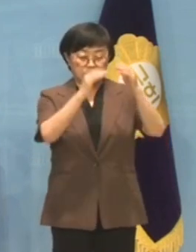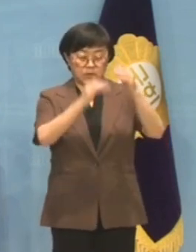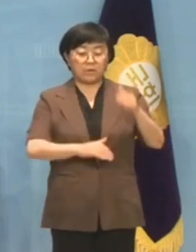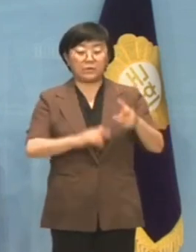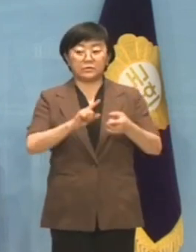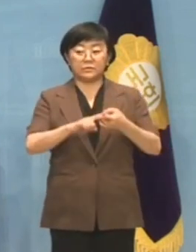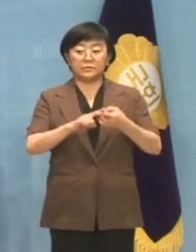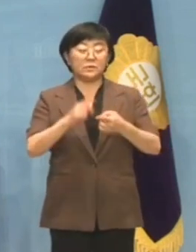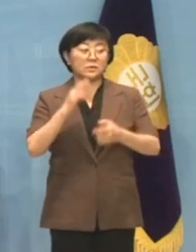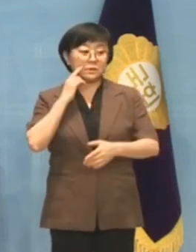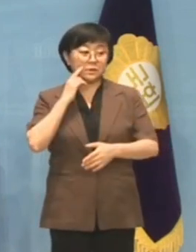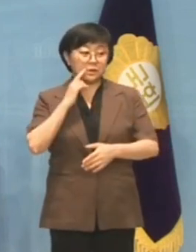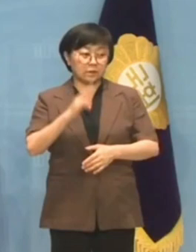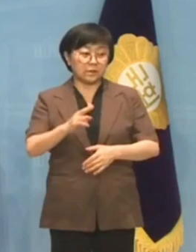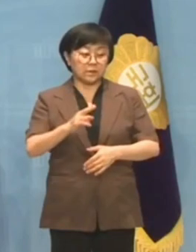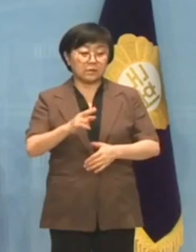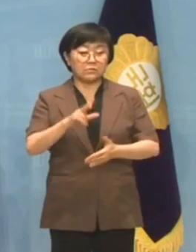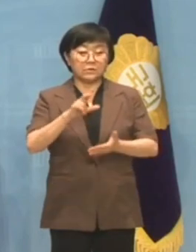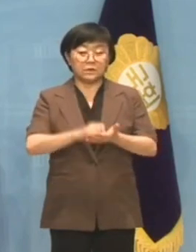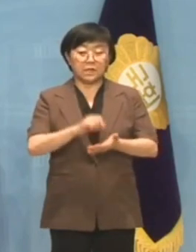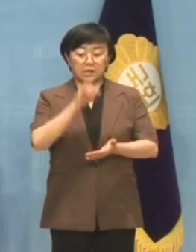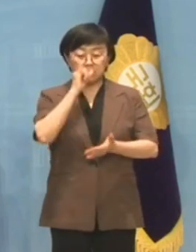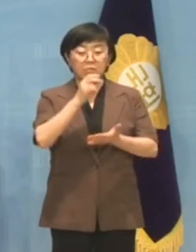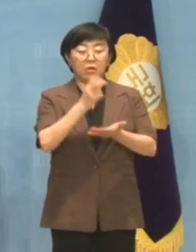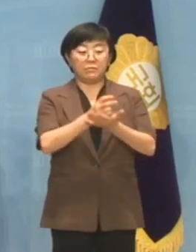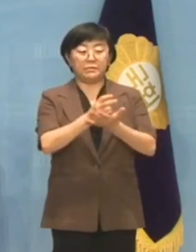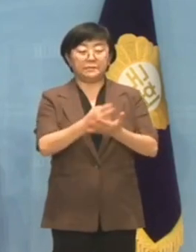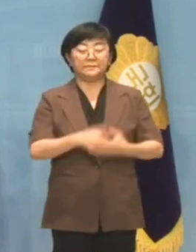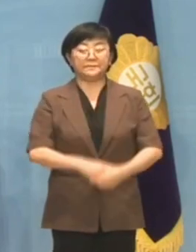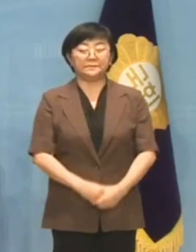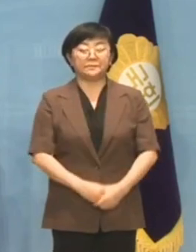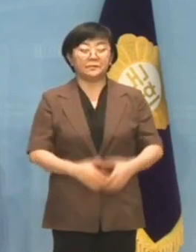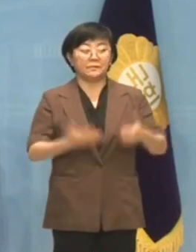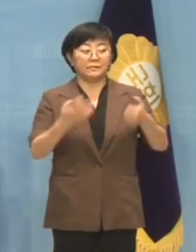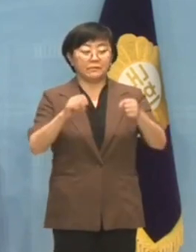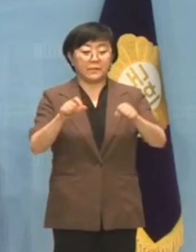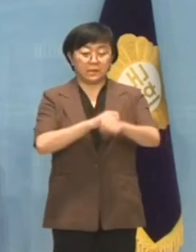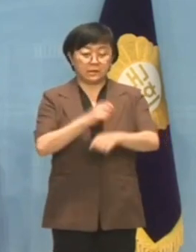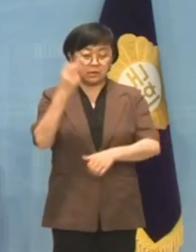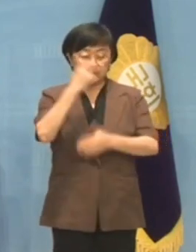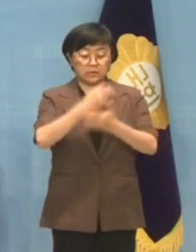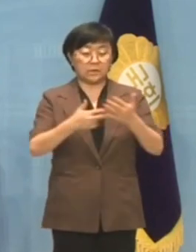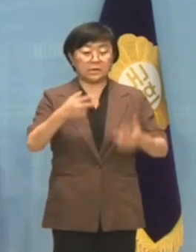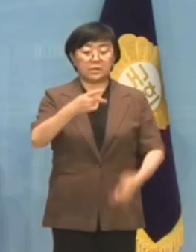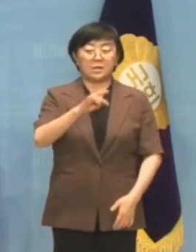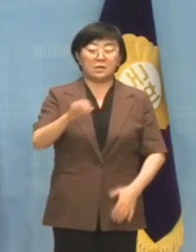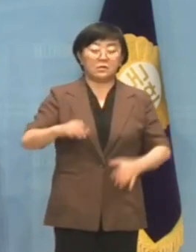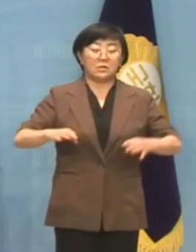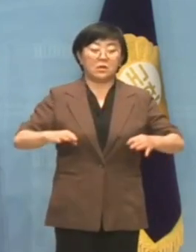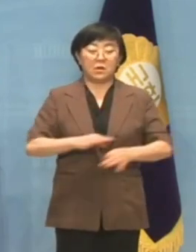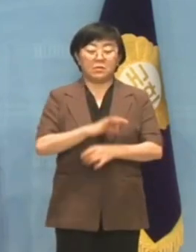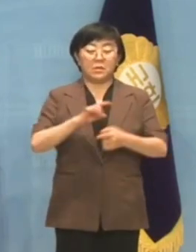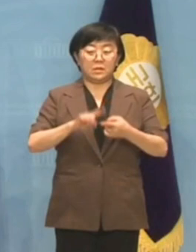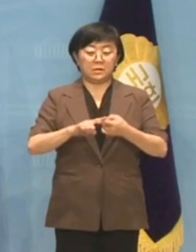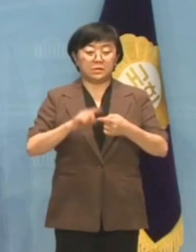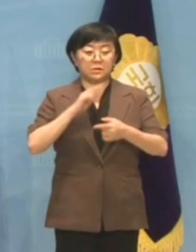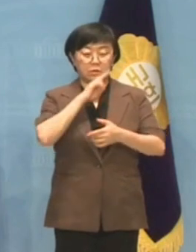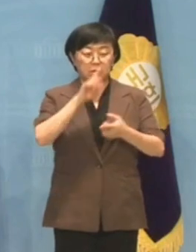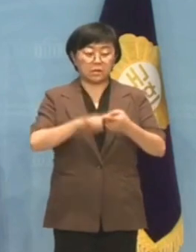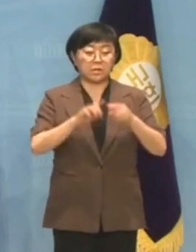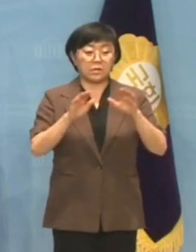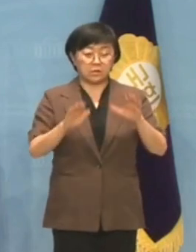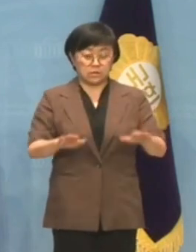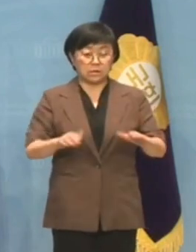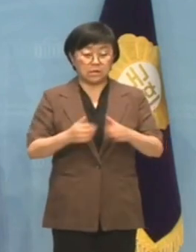내용적으로 심각한 하자가 있는 법안입니다. 50억 클럽, 대장동 개발 비리 등 각 의혹은